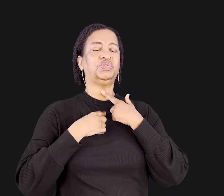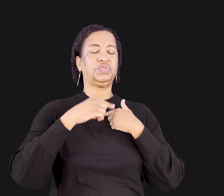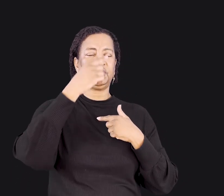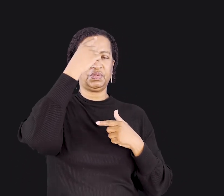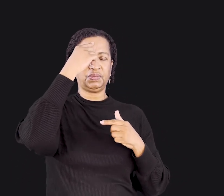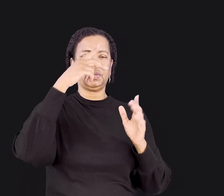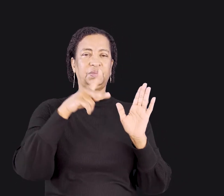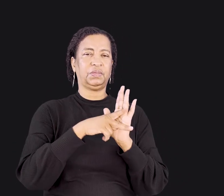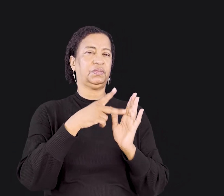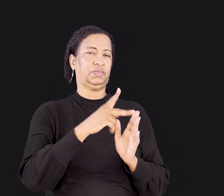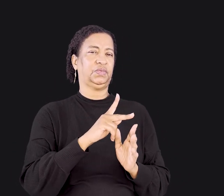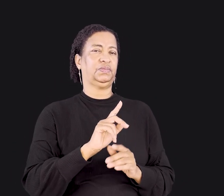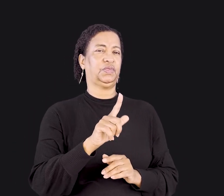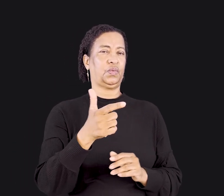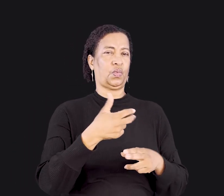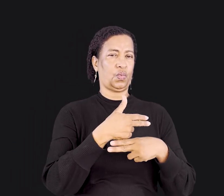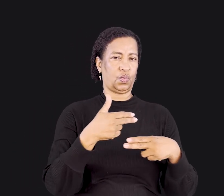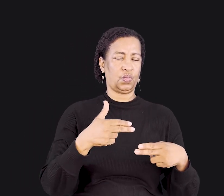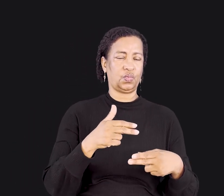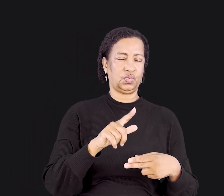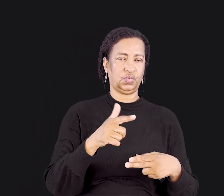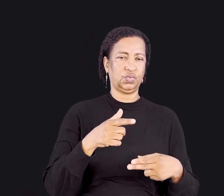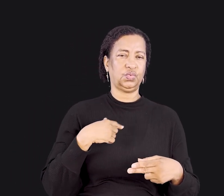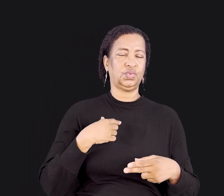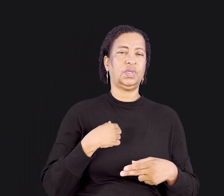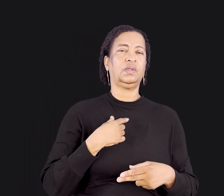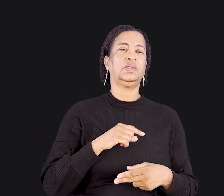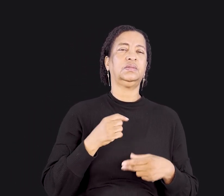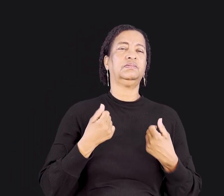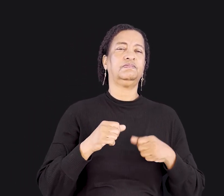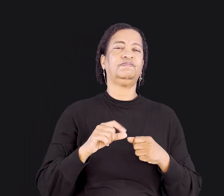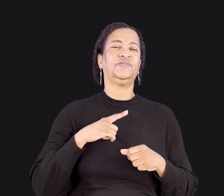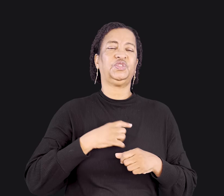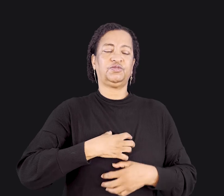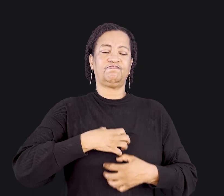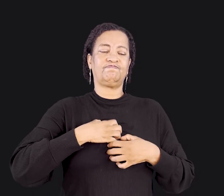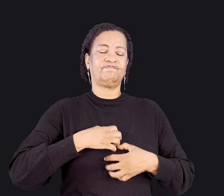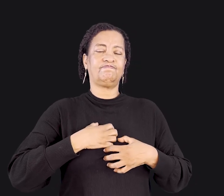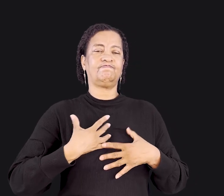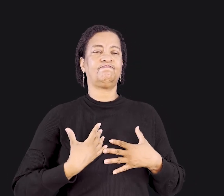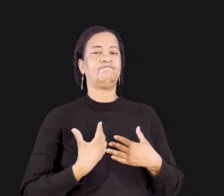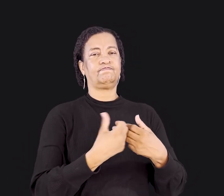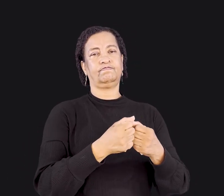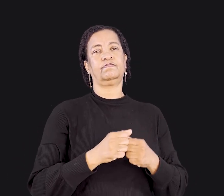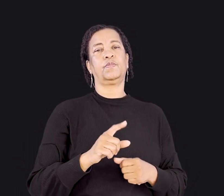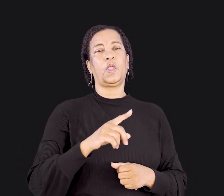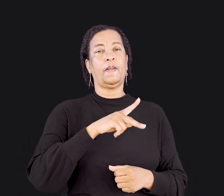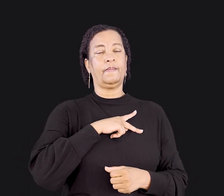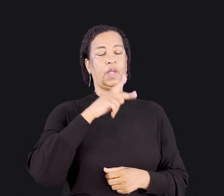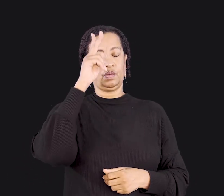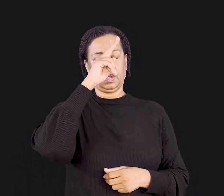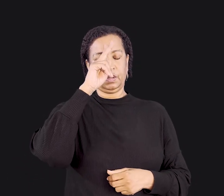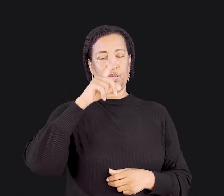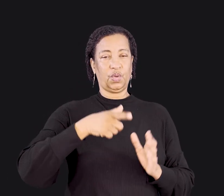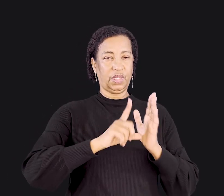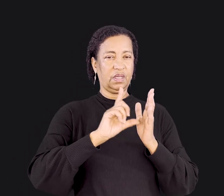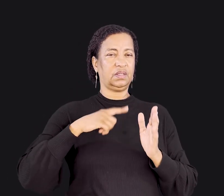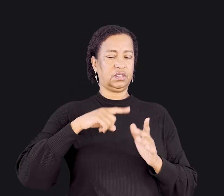pensamentos. Como os outros, éramos por natureza merecedores da ira. Paulo nos lembrou que antes éramos separados de Cristo,